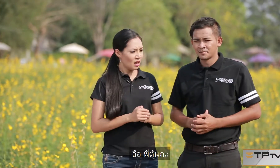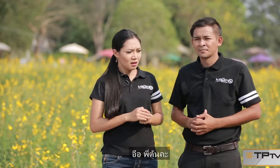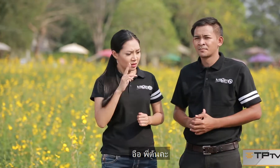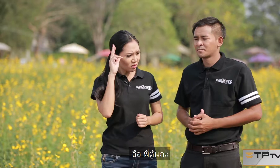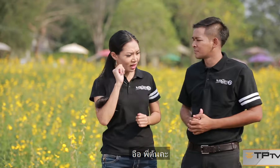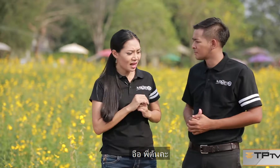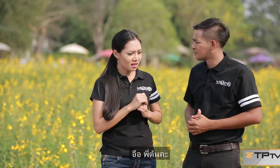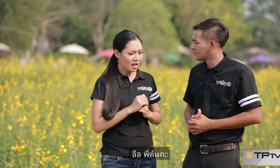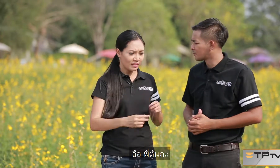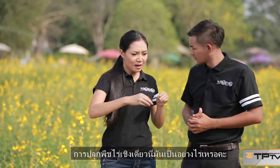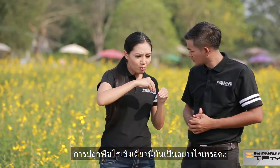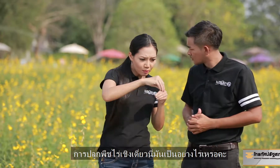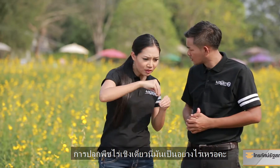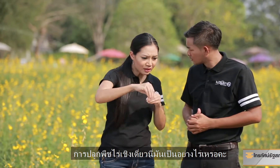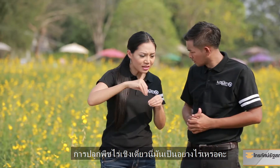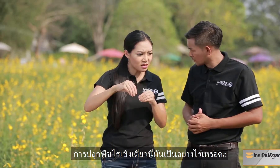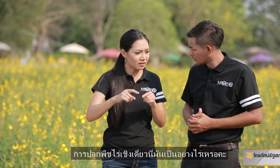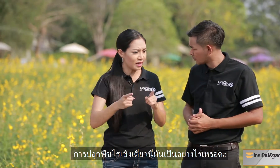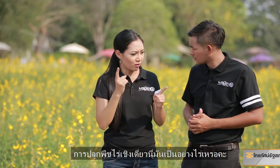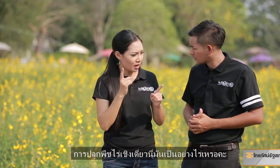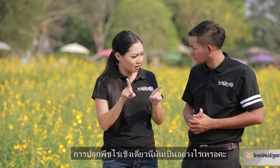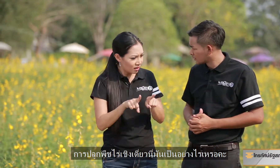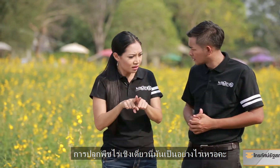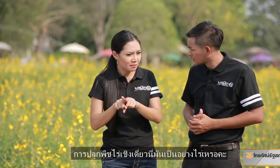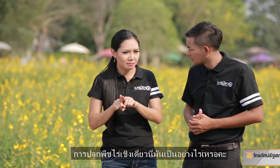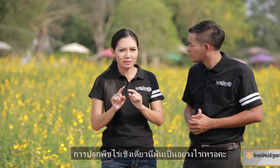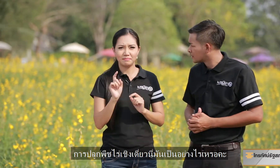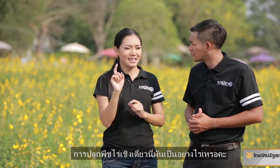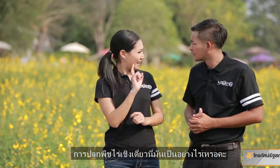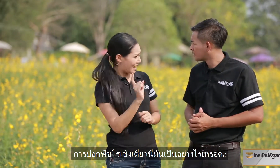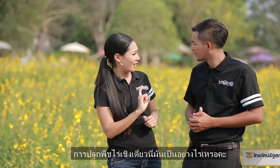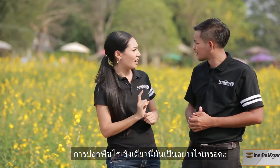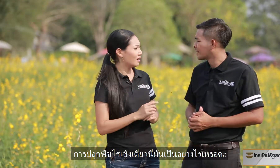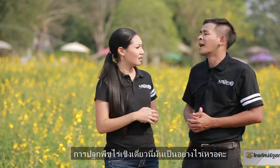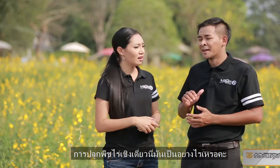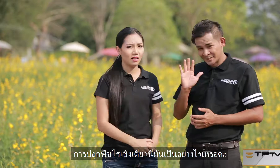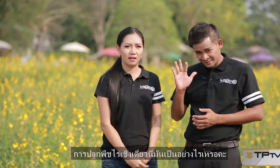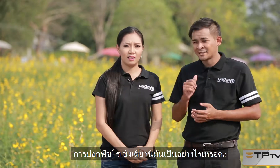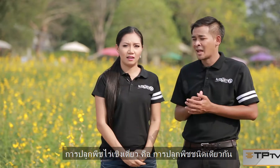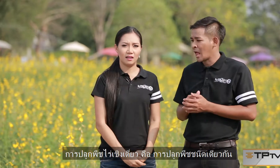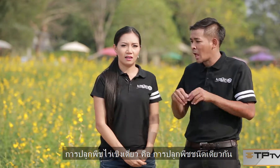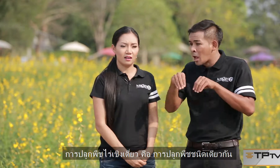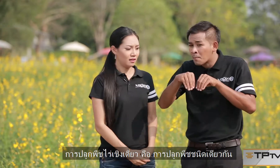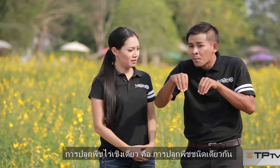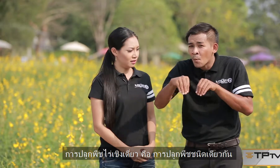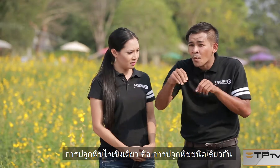พี่ต้นคะการปลูกพืชไร่เชิงเดี่ยวเนี่ยมันเป็นยังไงล่ะคะ การปลูกพืชไร่เชิงเดี่